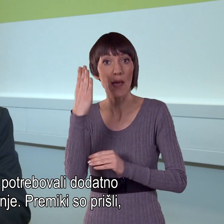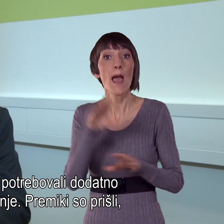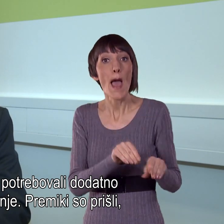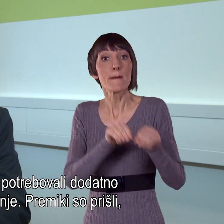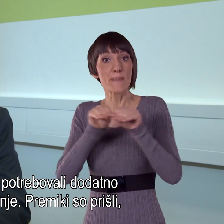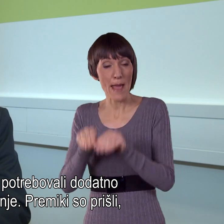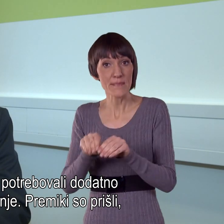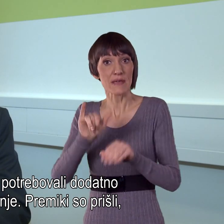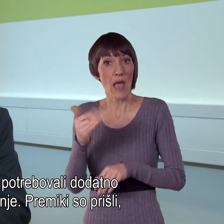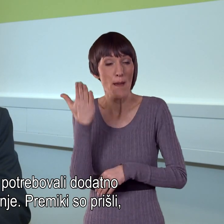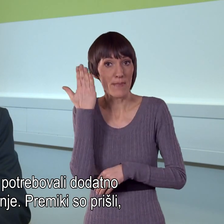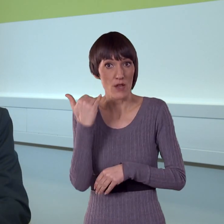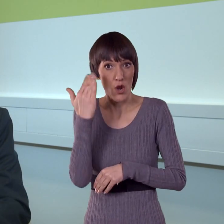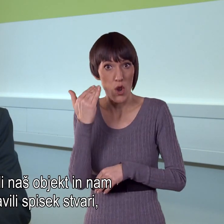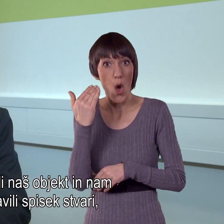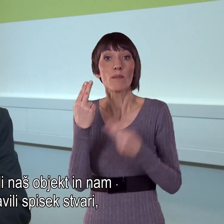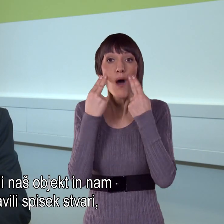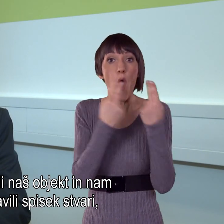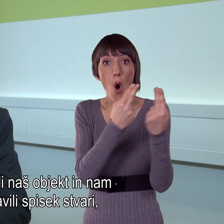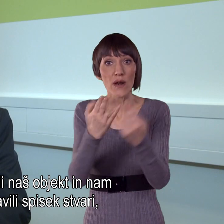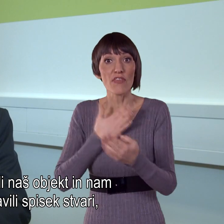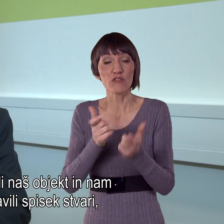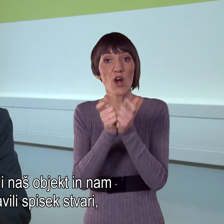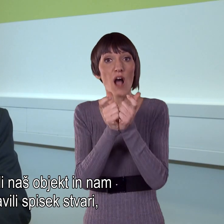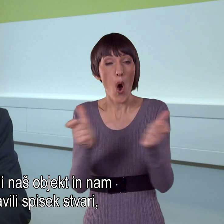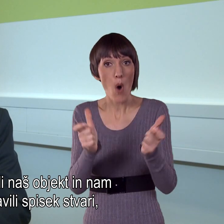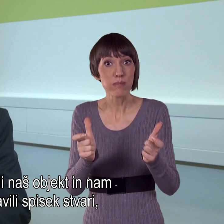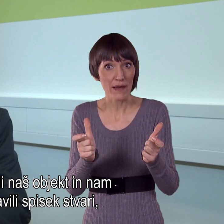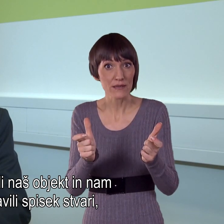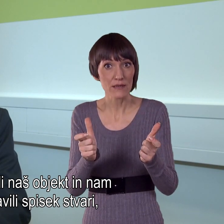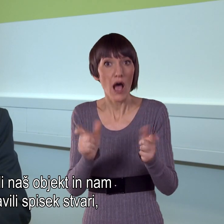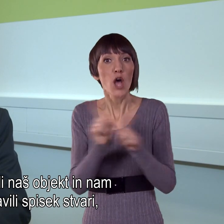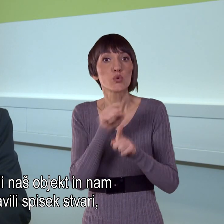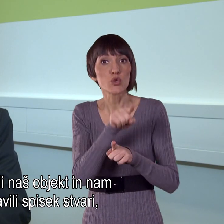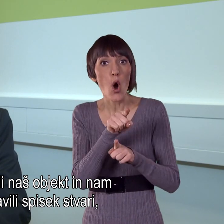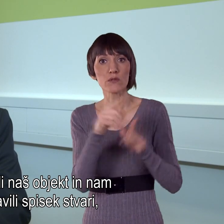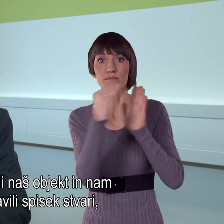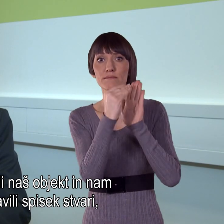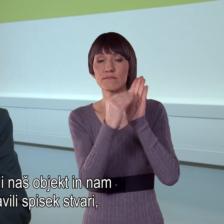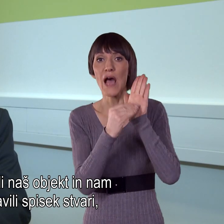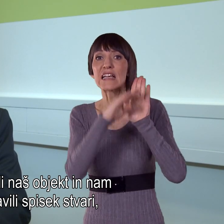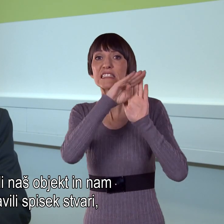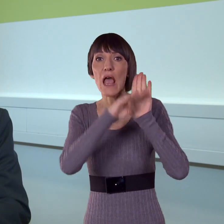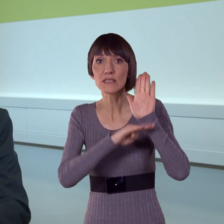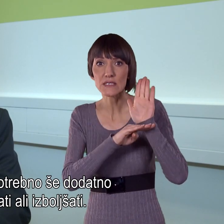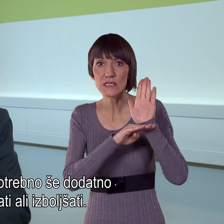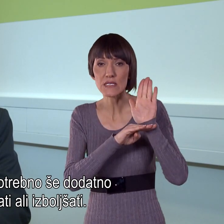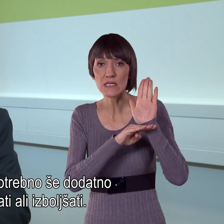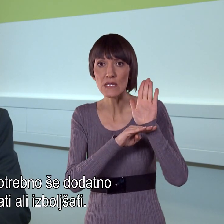Premiki so prišli, naredili ogled našega objekta in nam predstavili spisek stvari, ki jih je potrebno še ali